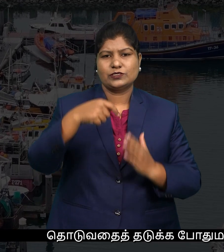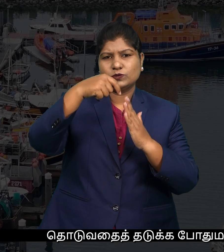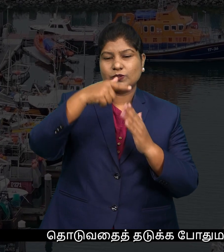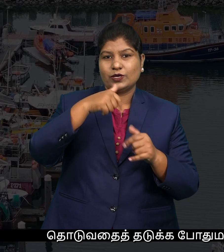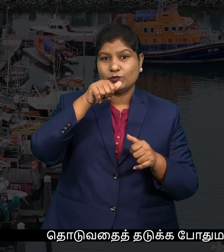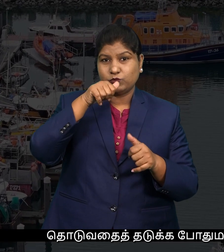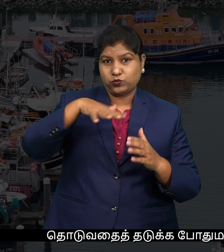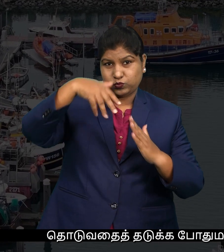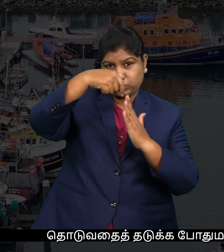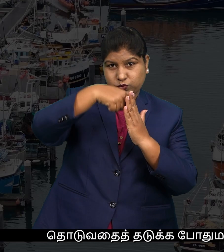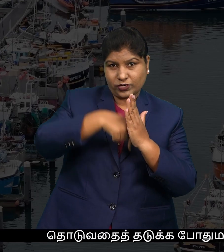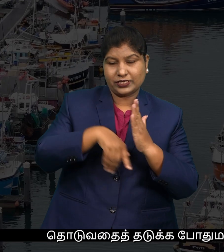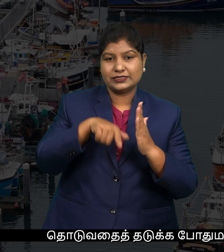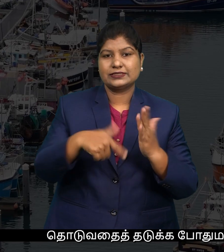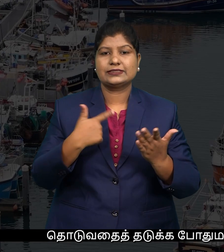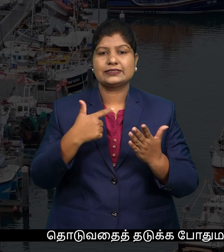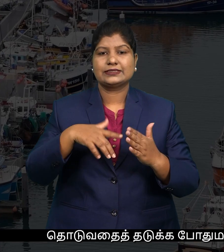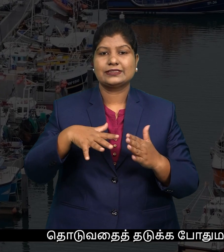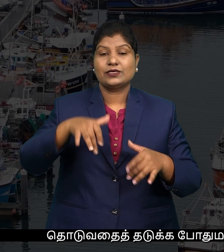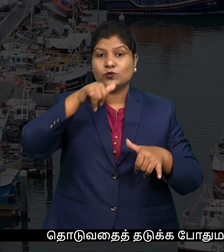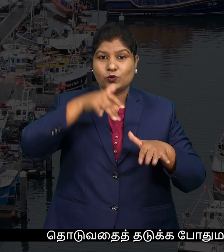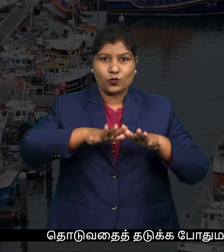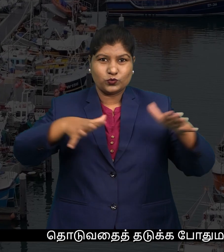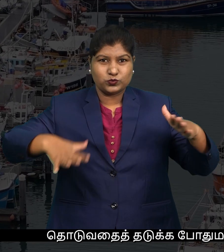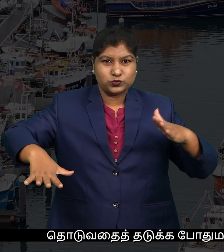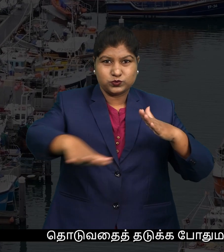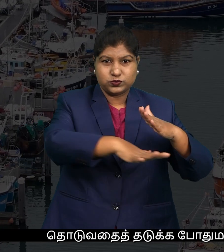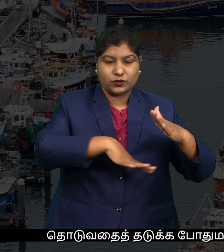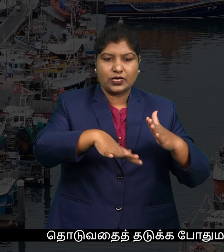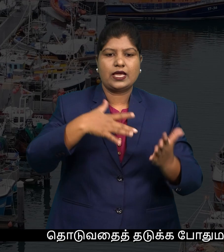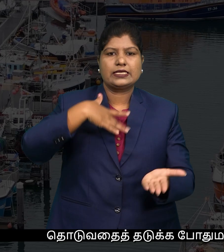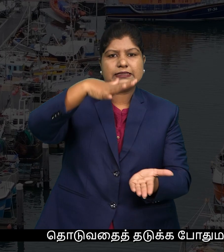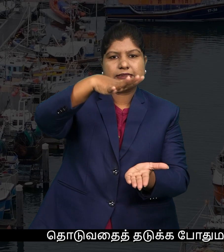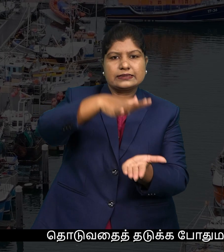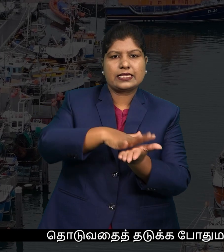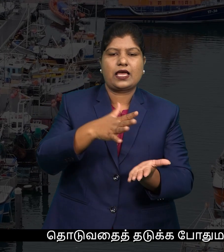தொடுவதை தடுக்க போதுமான நீர் ஆழத்தை வழங்குகின்றன.